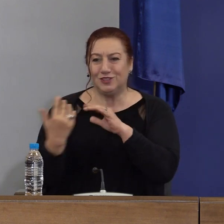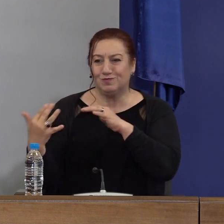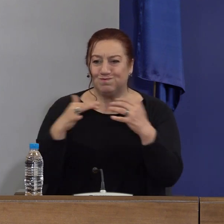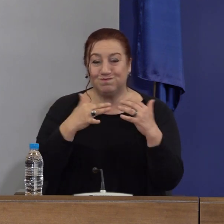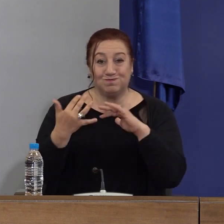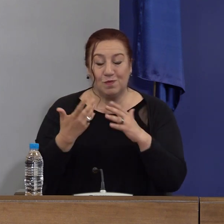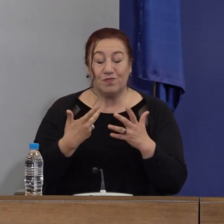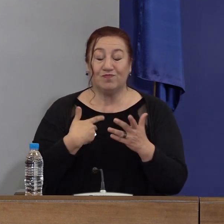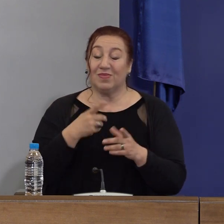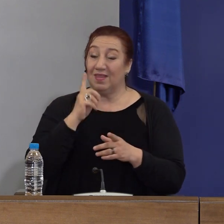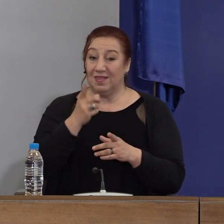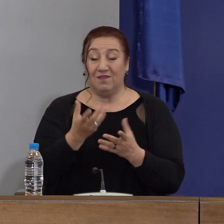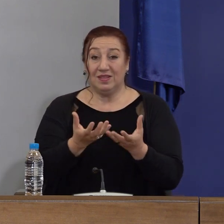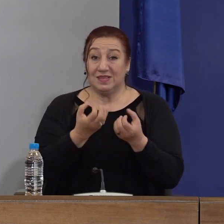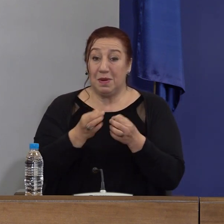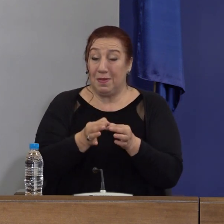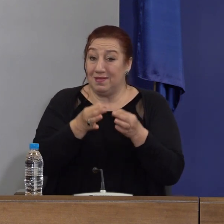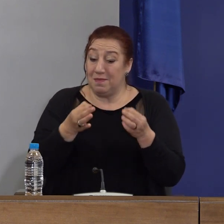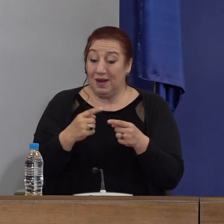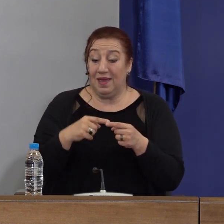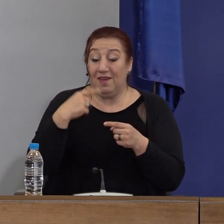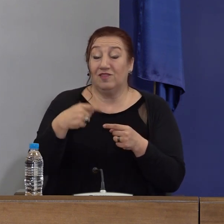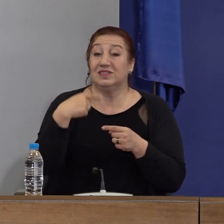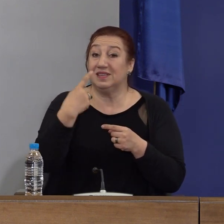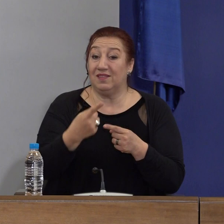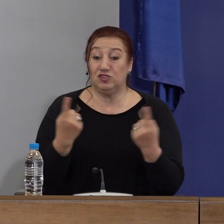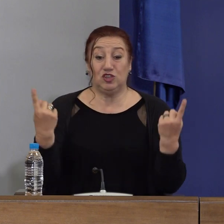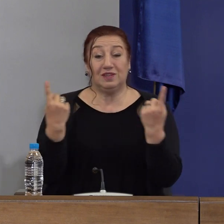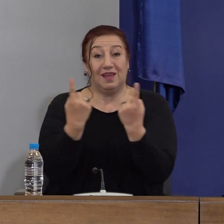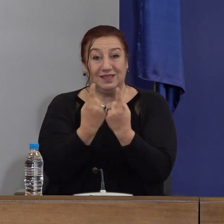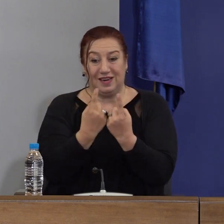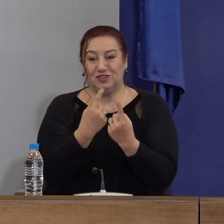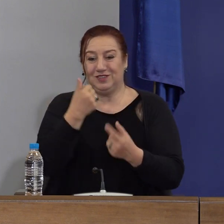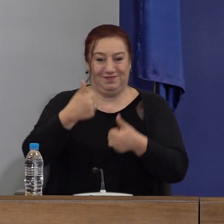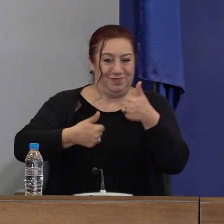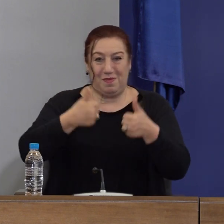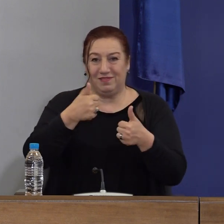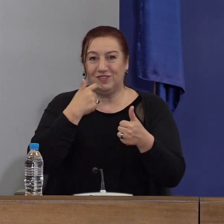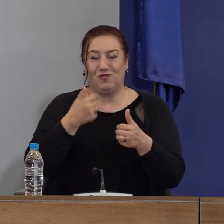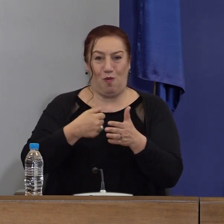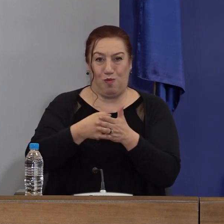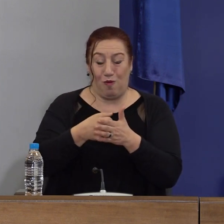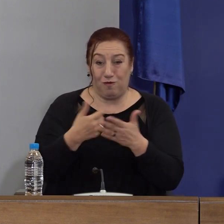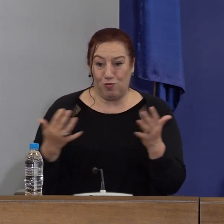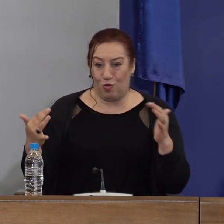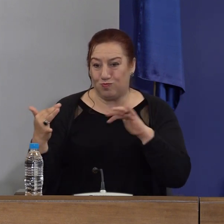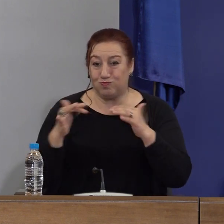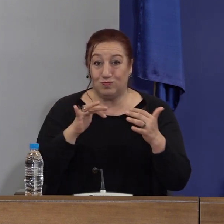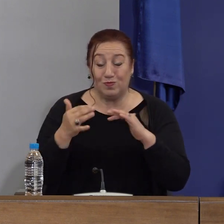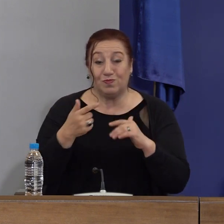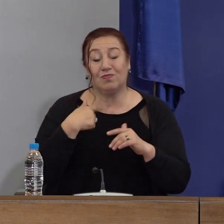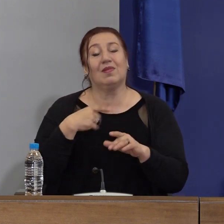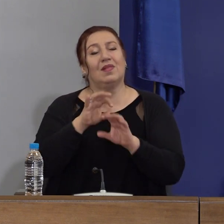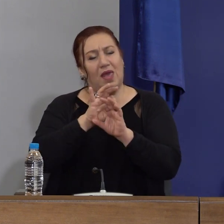мерките, които трябва да се предприемат в следващите кръгове от първенството, са ясни и ние ще